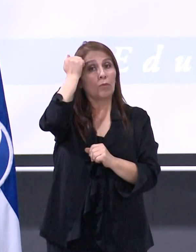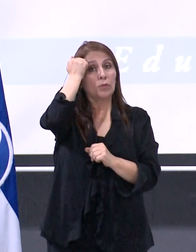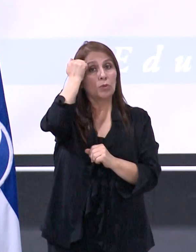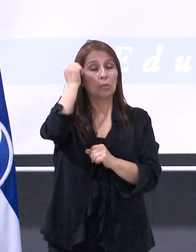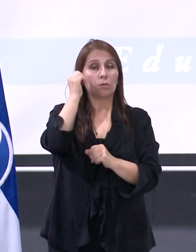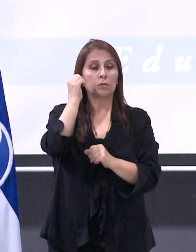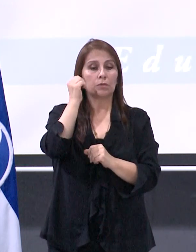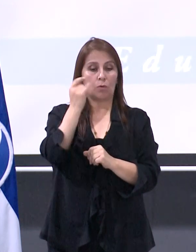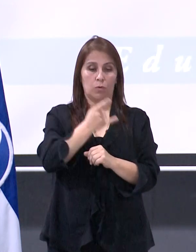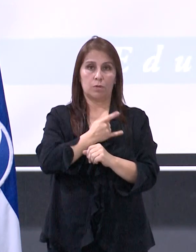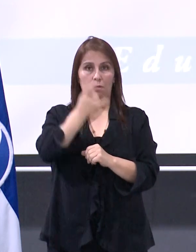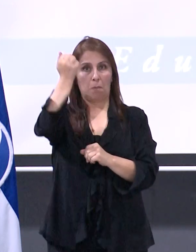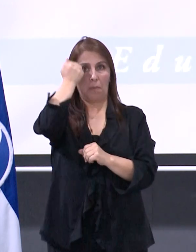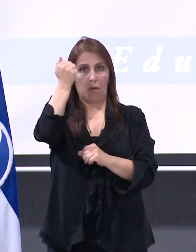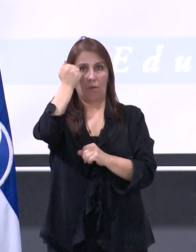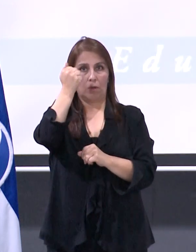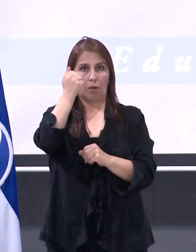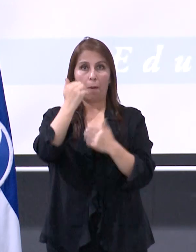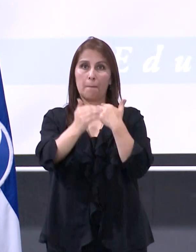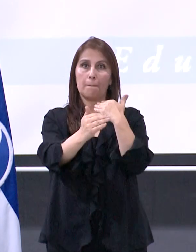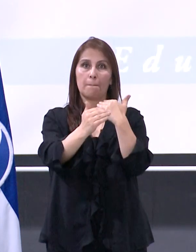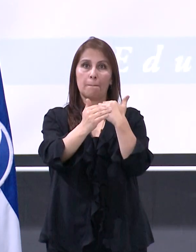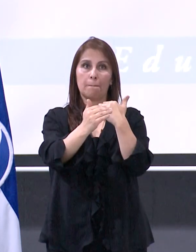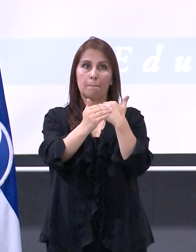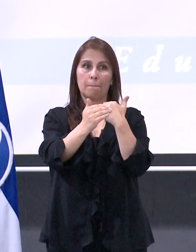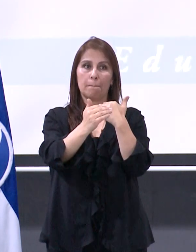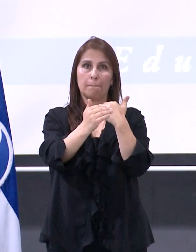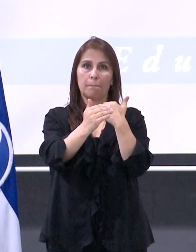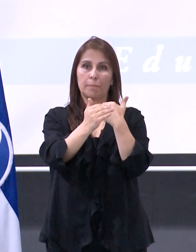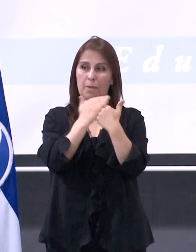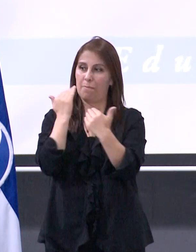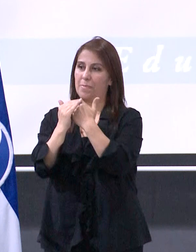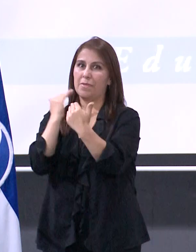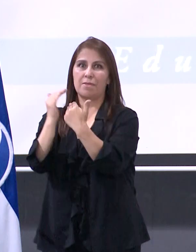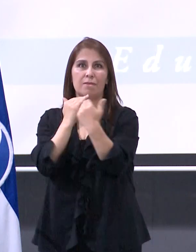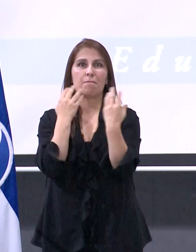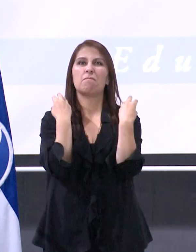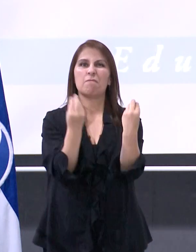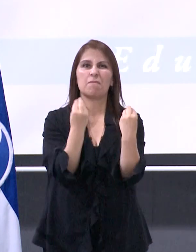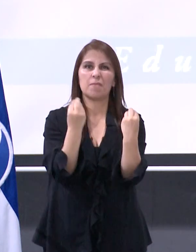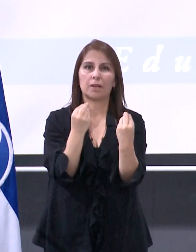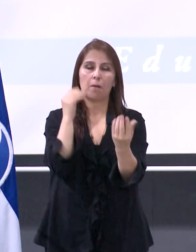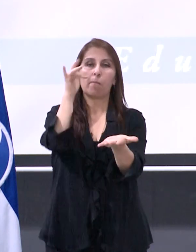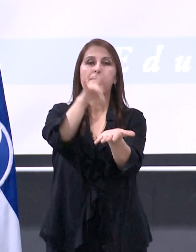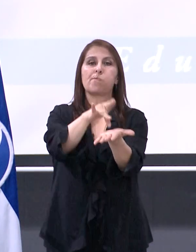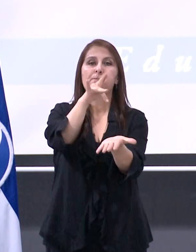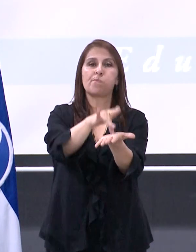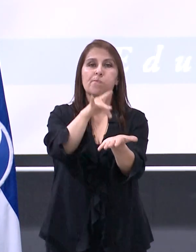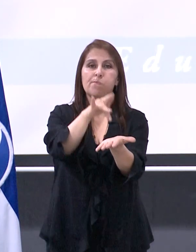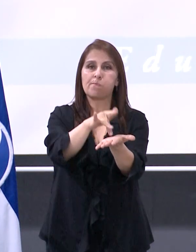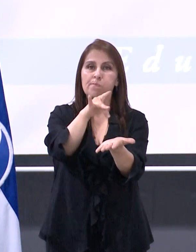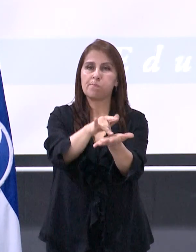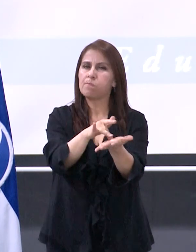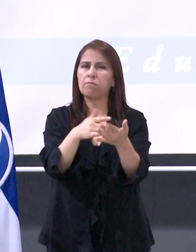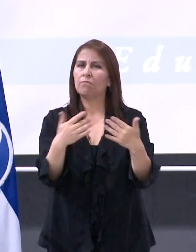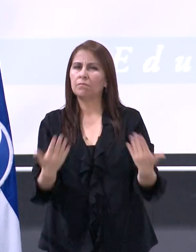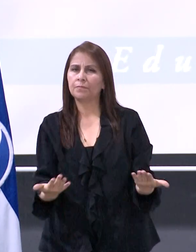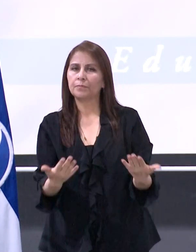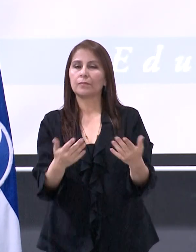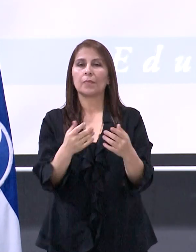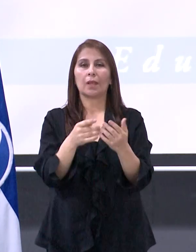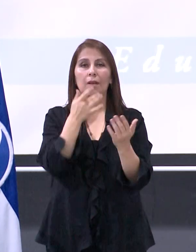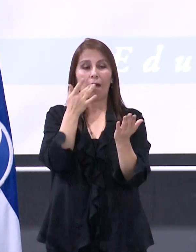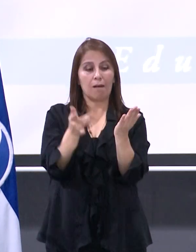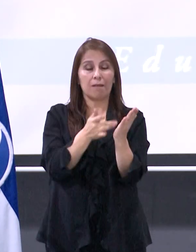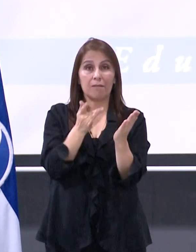universidad pedagógica fueron invitados a escribir en uno de los primeros de los números primer número digámoslo así de la